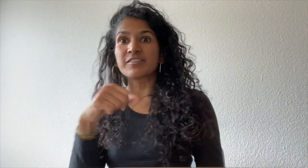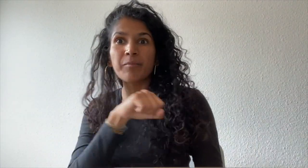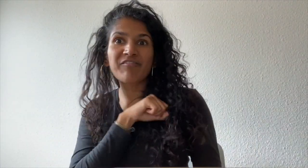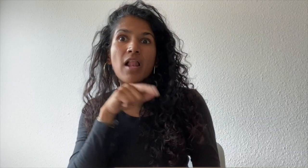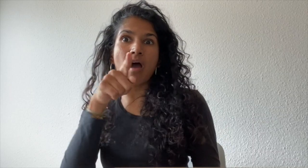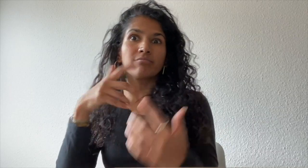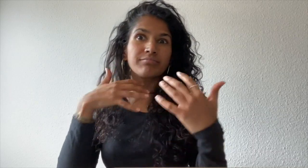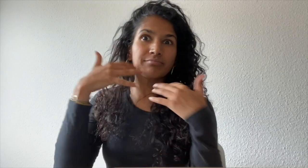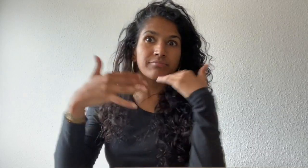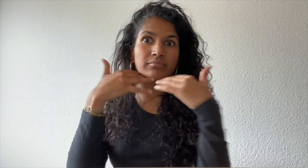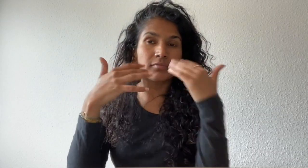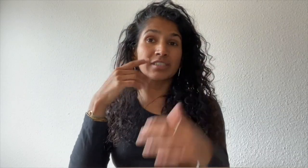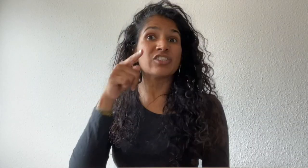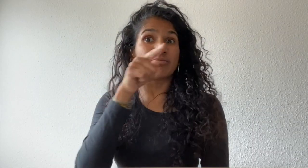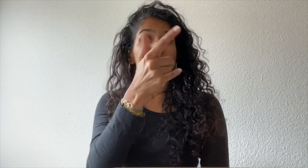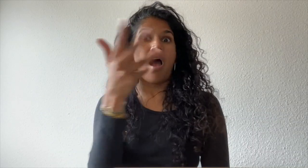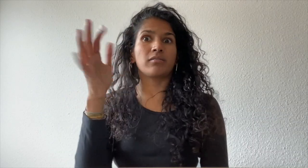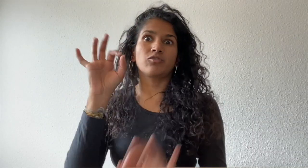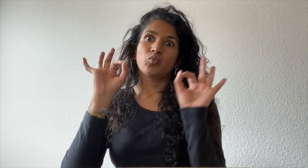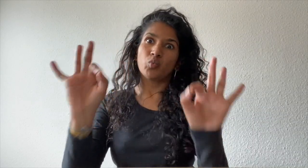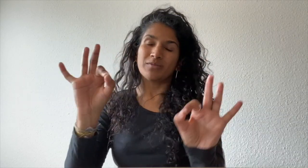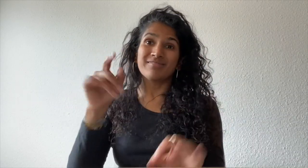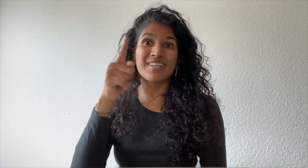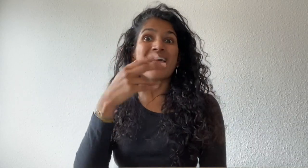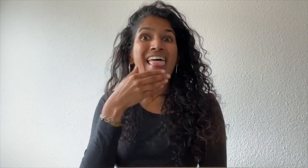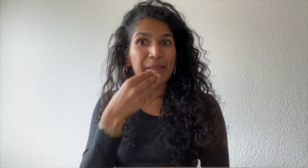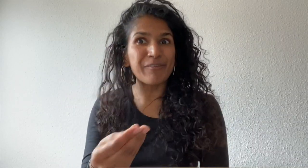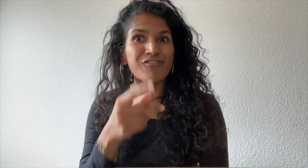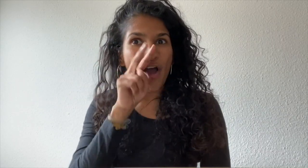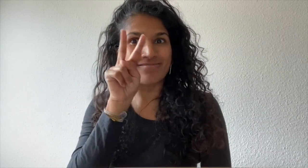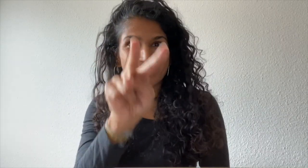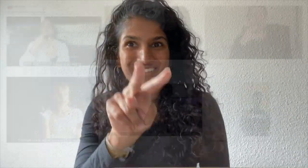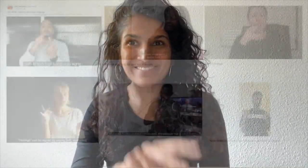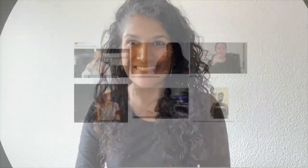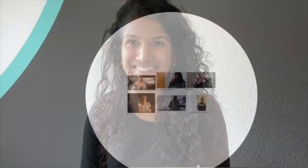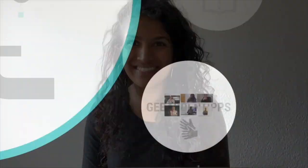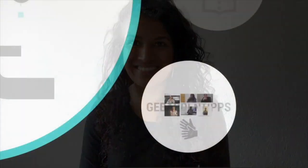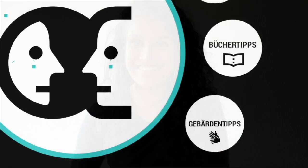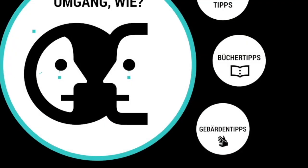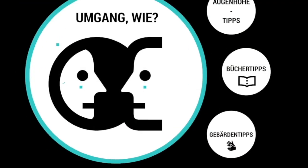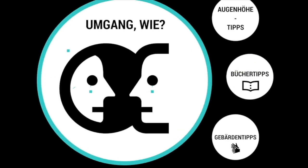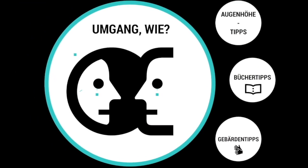Auch die folgenden Gebärdenfilme würde ich Ihnen zu beiden Themen ans Herz legen.